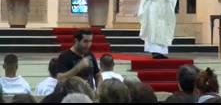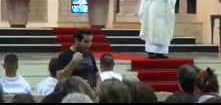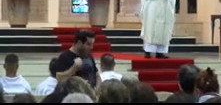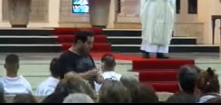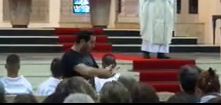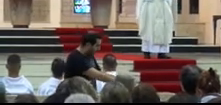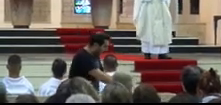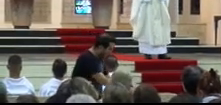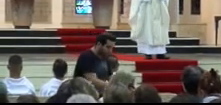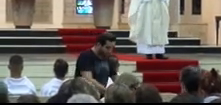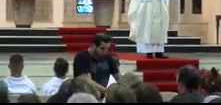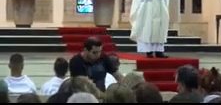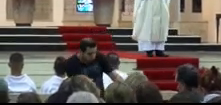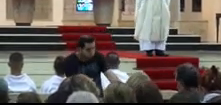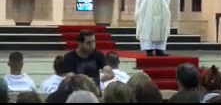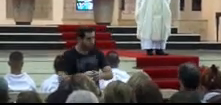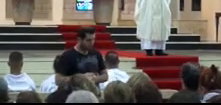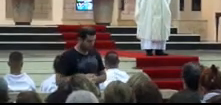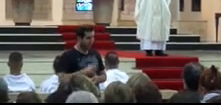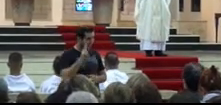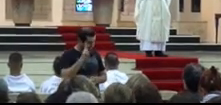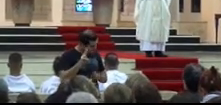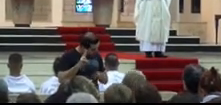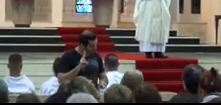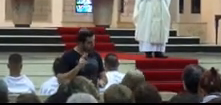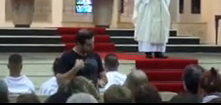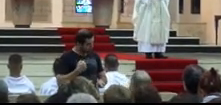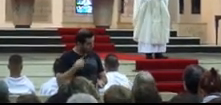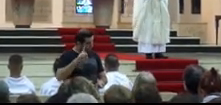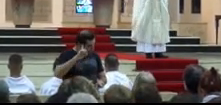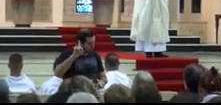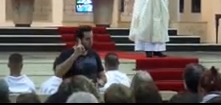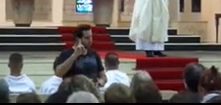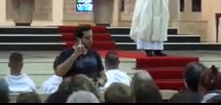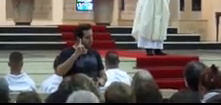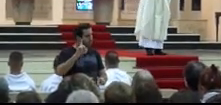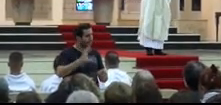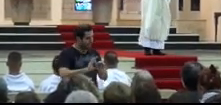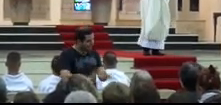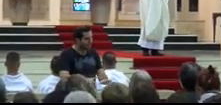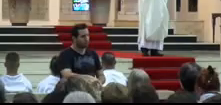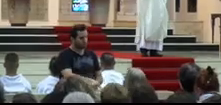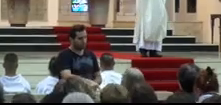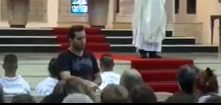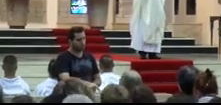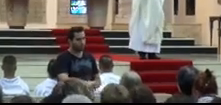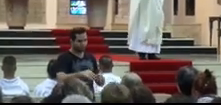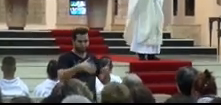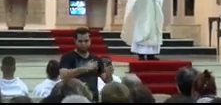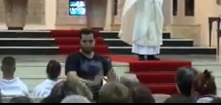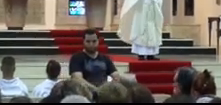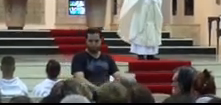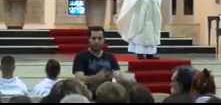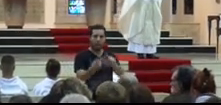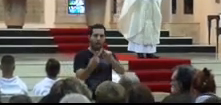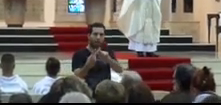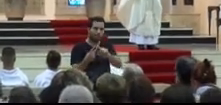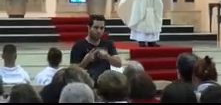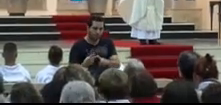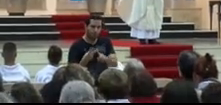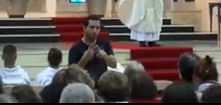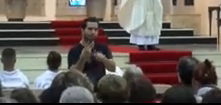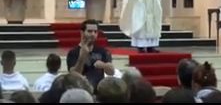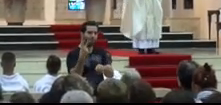de Paulo aos Coríntios. Nós temos ali o cerne daquilo que nós celebramos